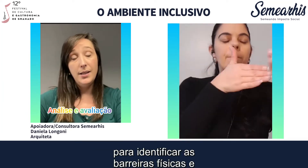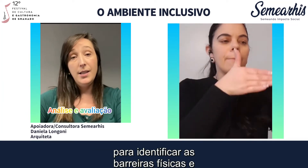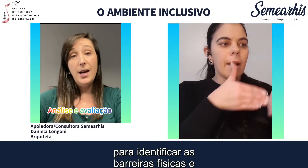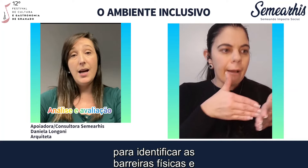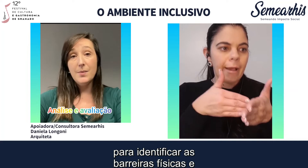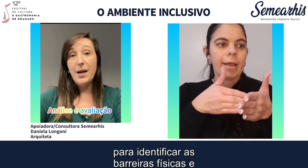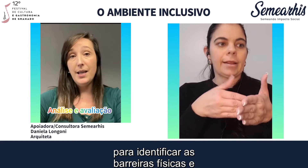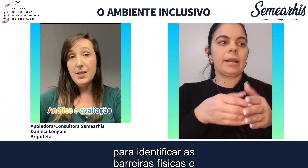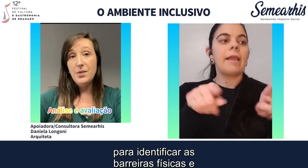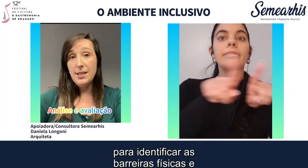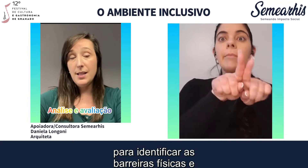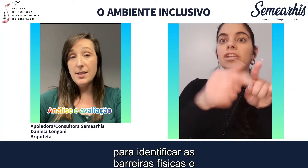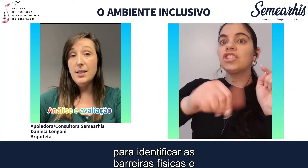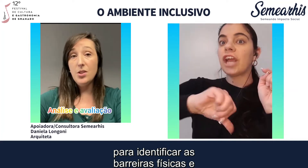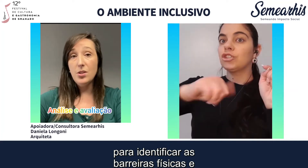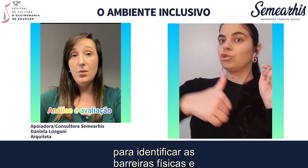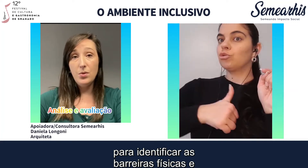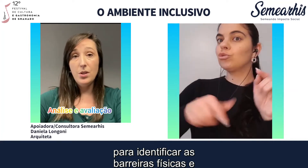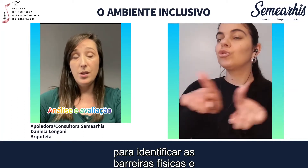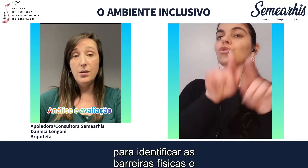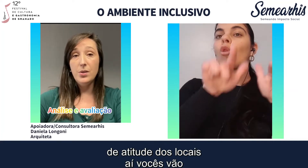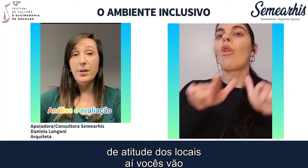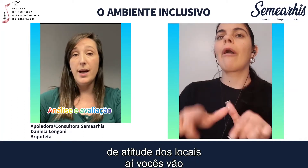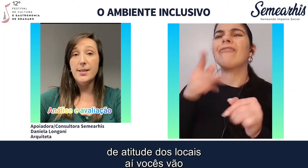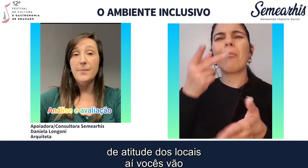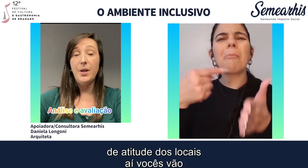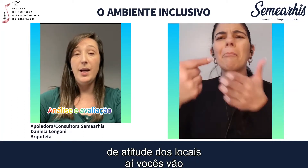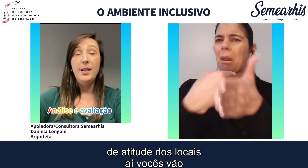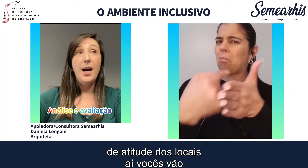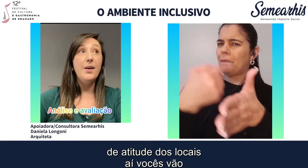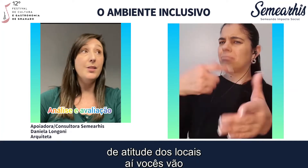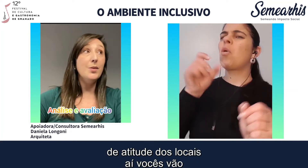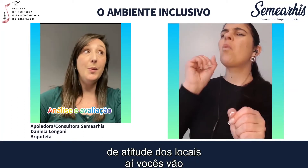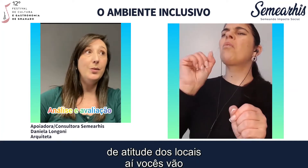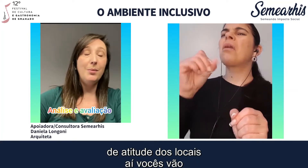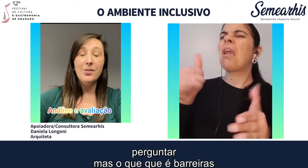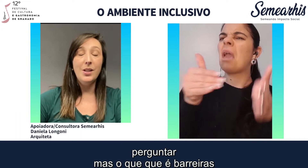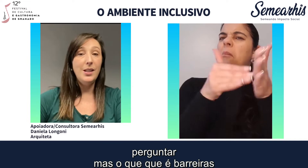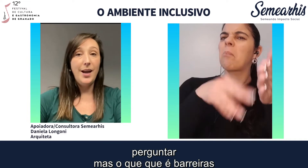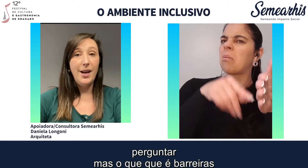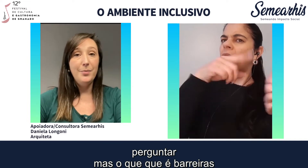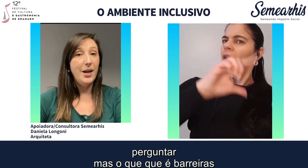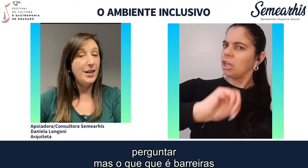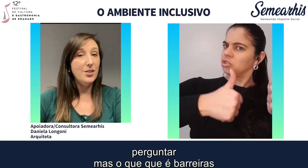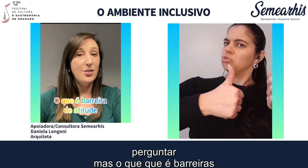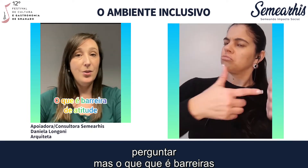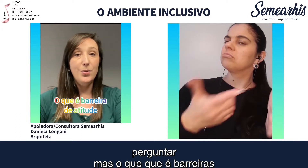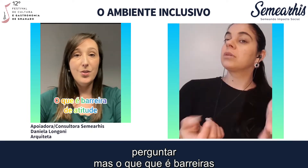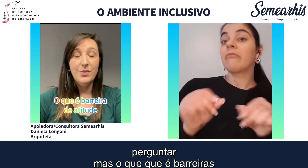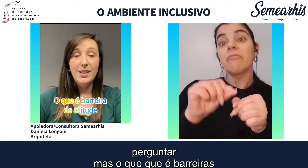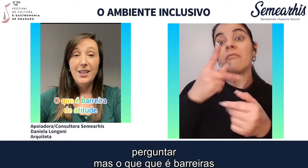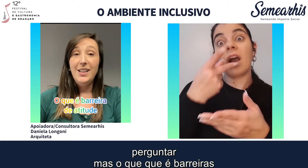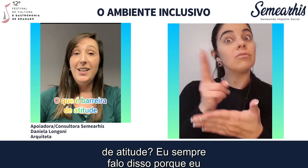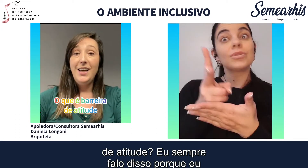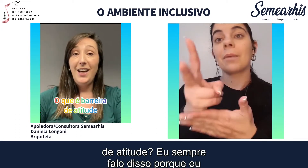identificar as barreiras físicas e de atitude dos locais, né? Aí vocês vão me perguntar, mas o que é barreiras de